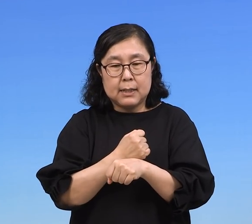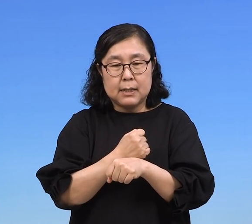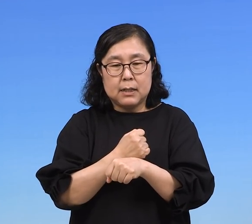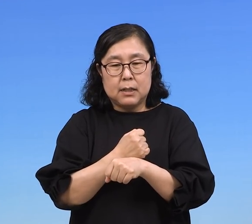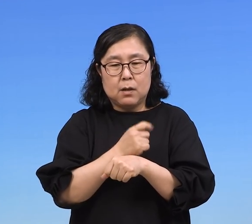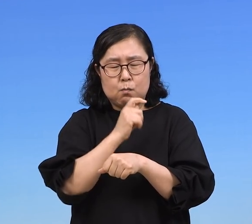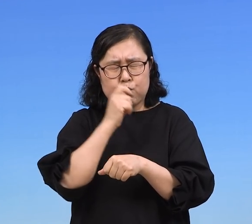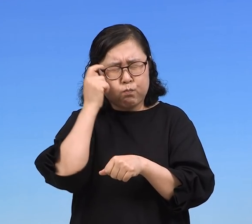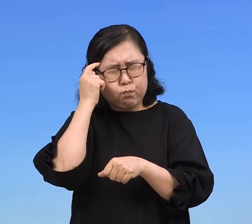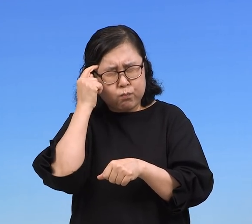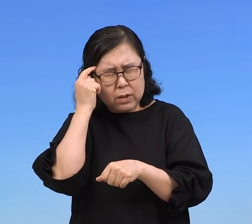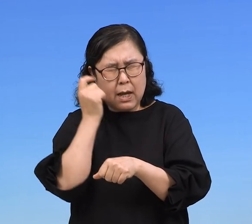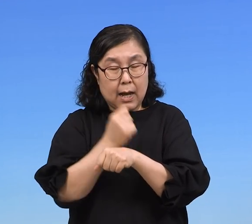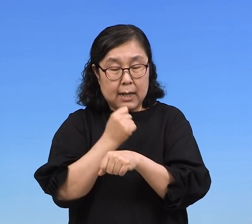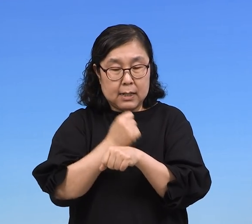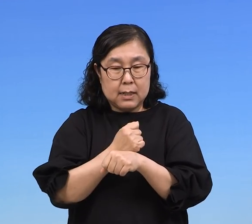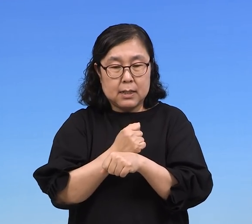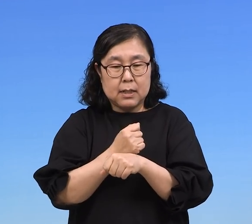차원에서의 의자가 있습니까?